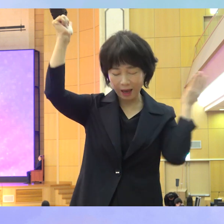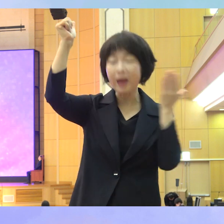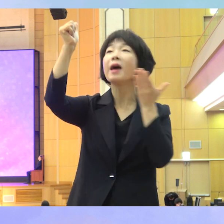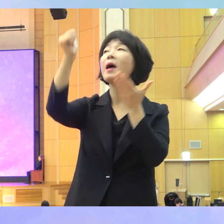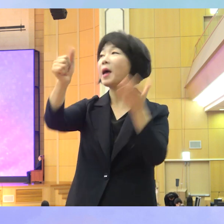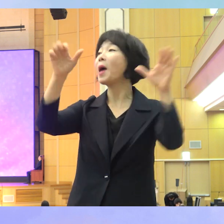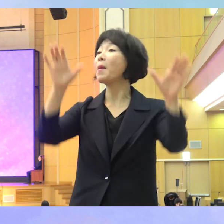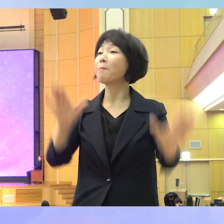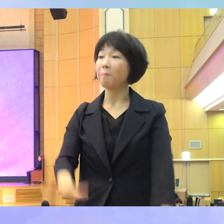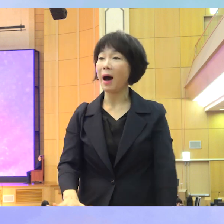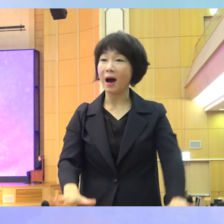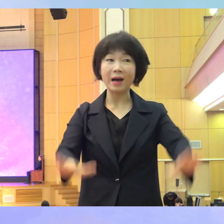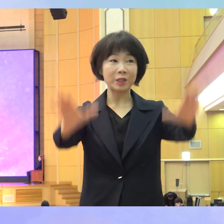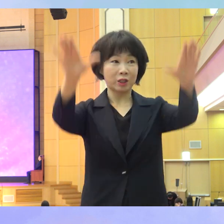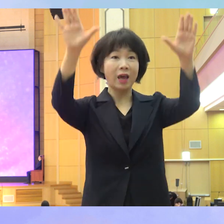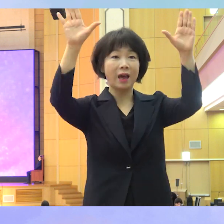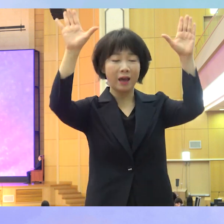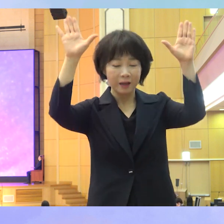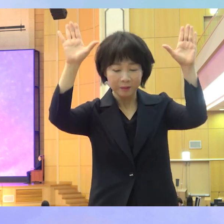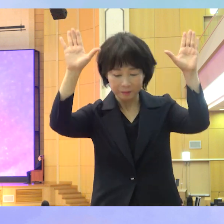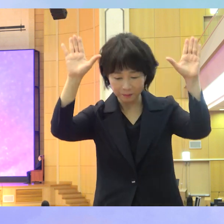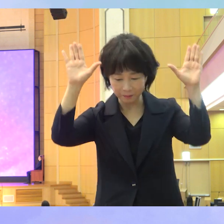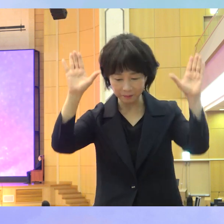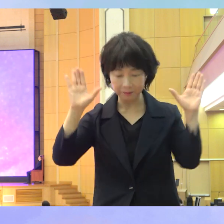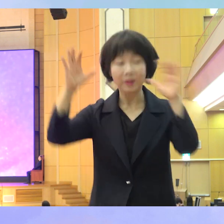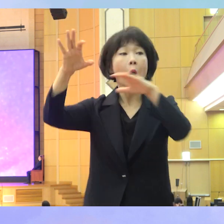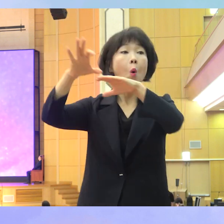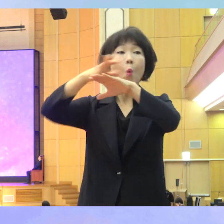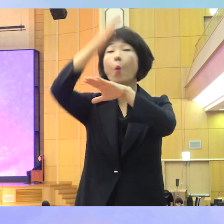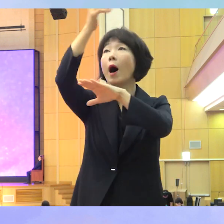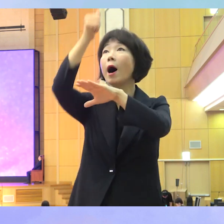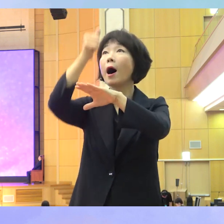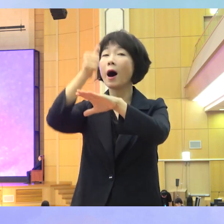왕께 만세,